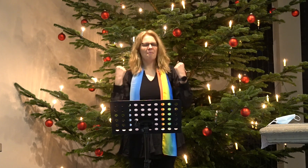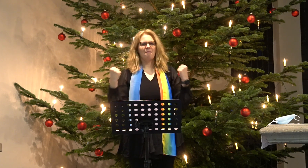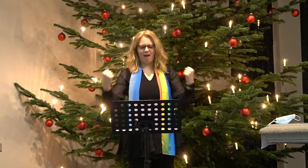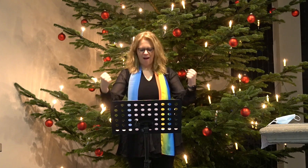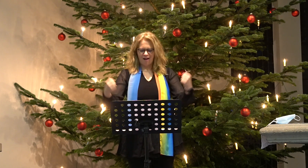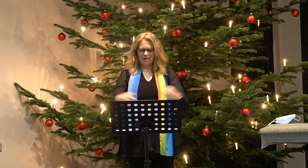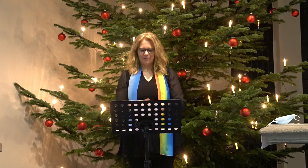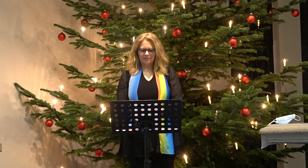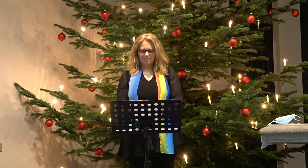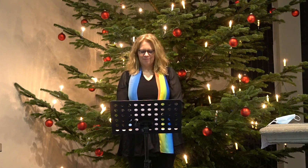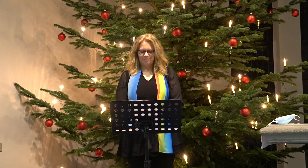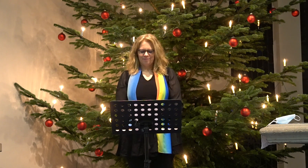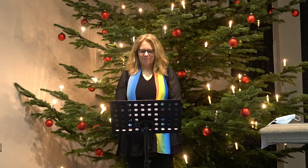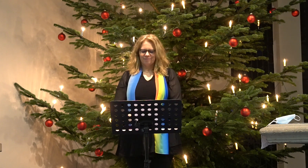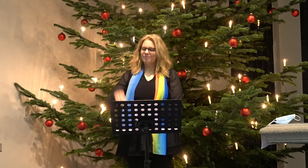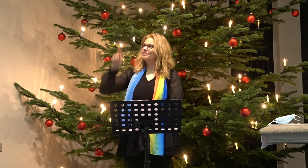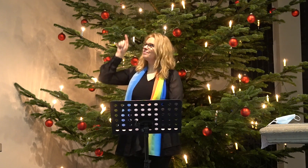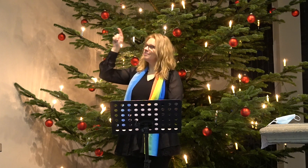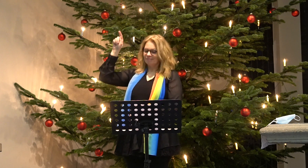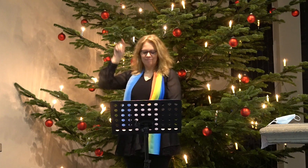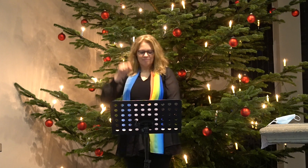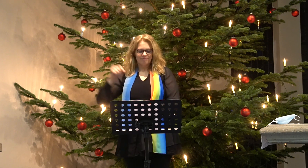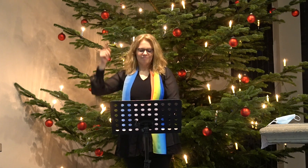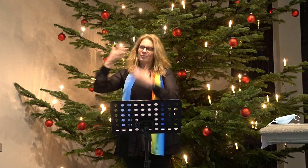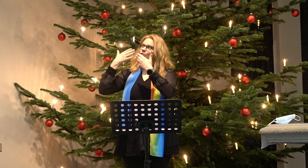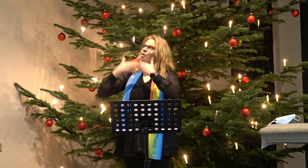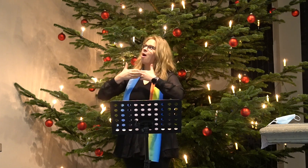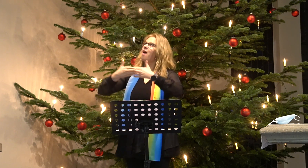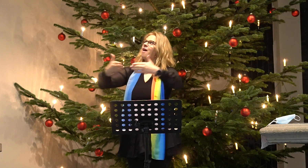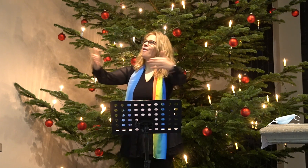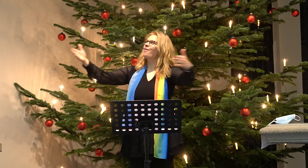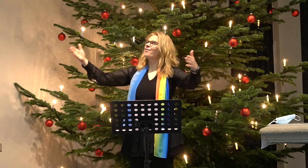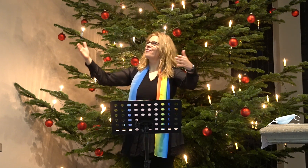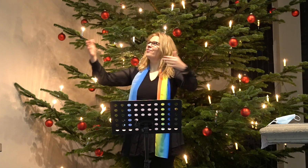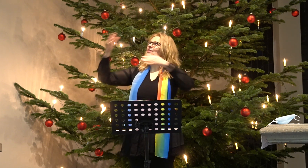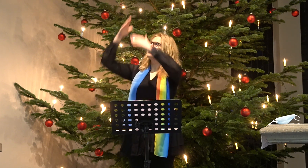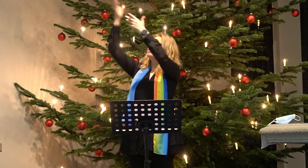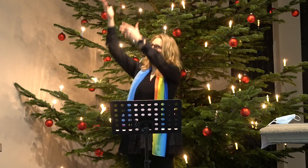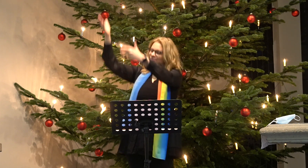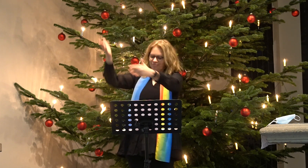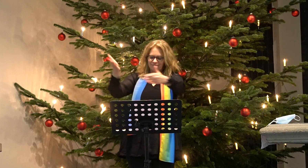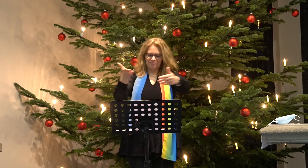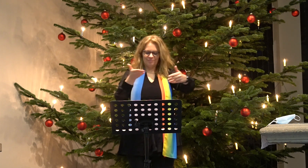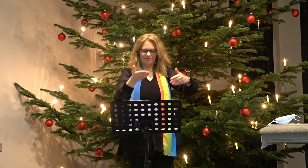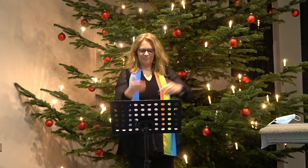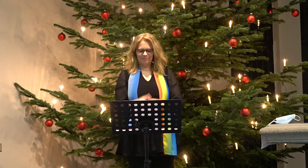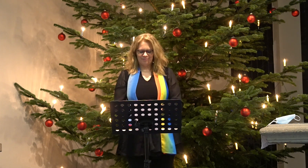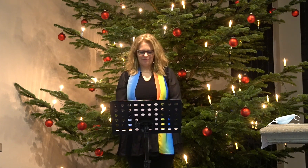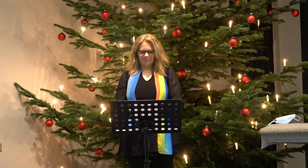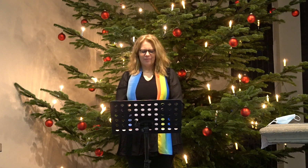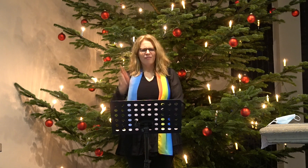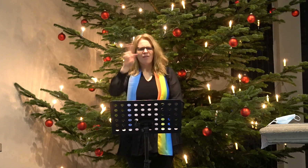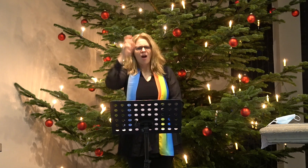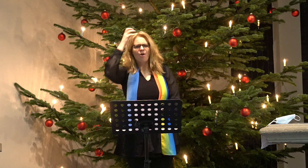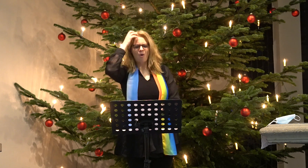Der ist stark und mächtig, der Herr mächtig im Streit. Macht die Tore weit und die